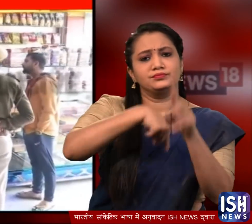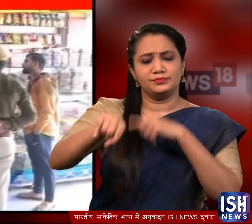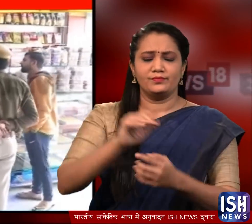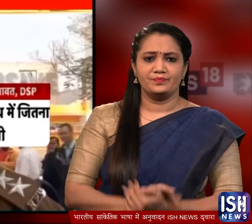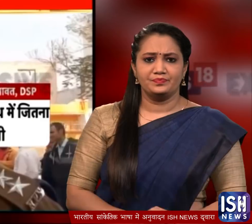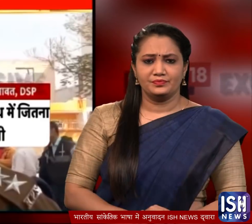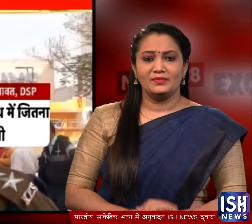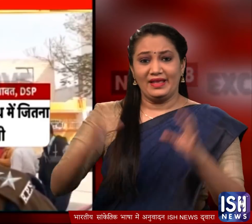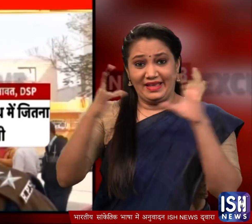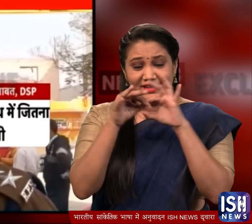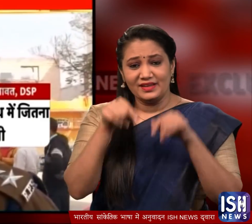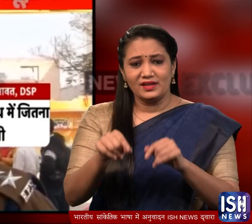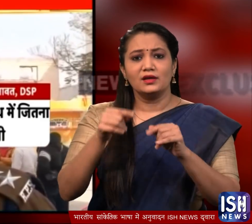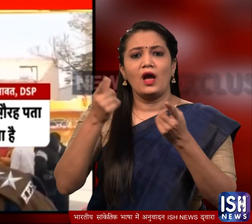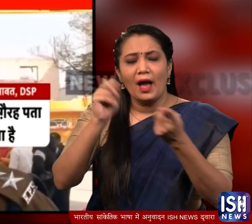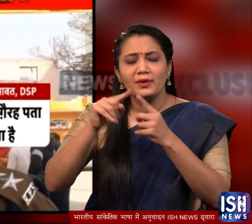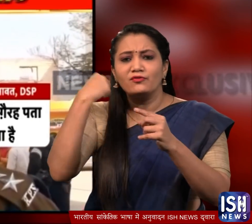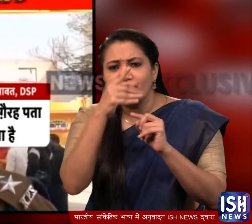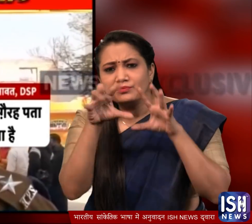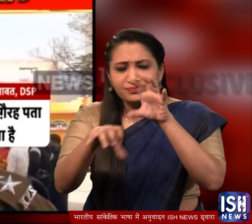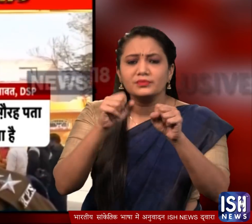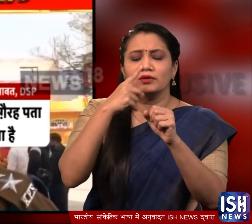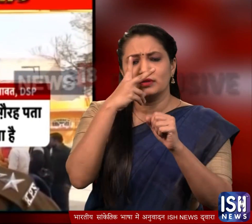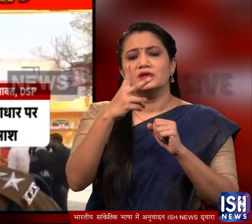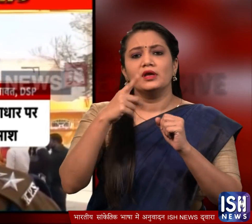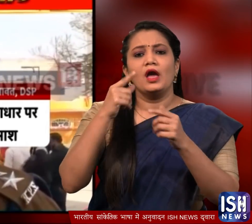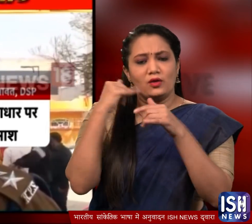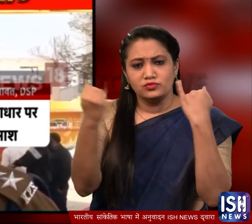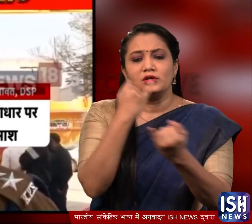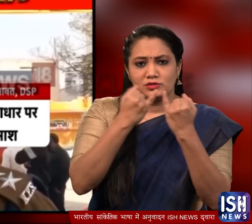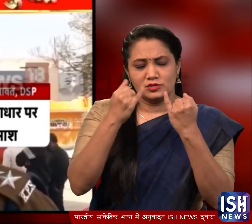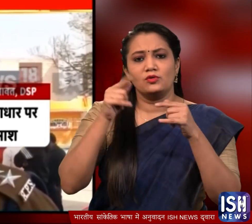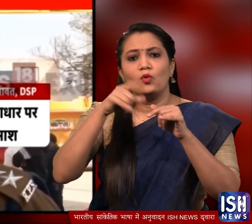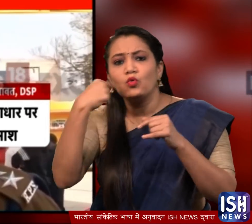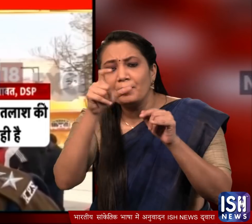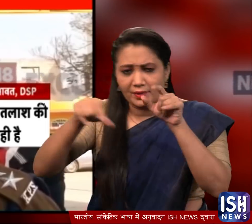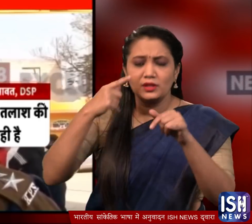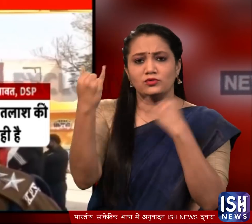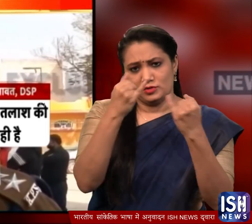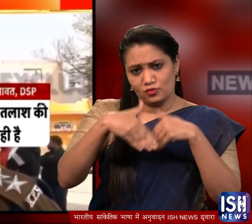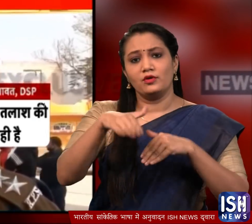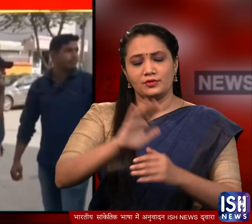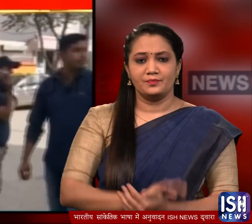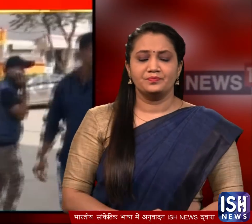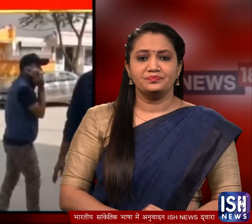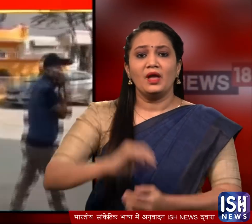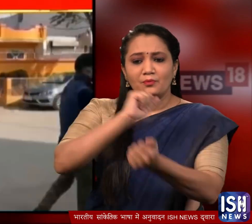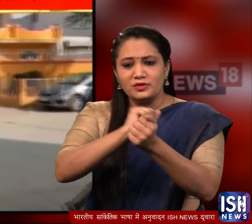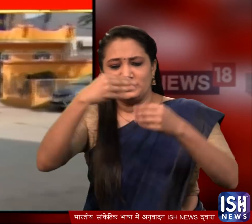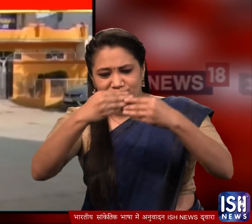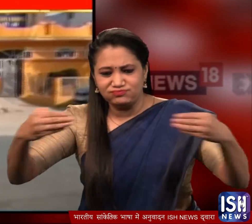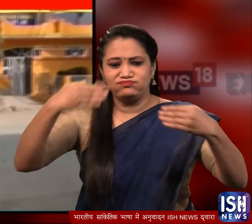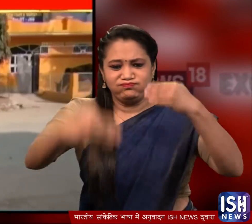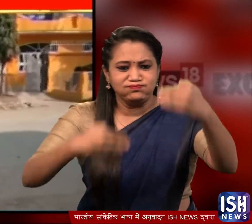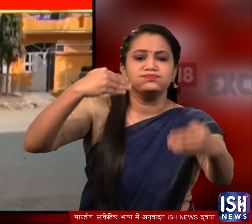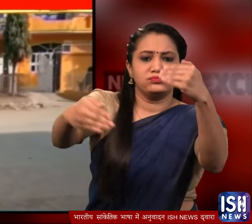की जांच की। इसके संबंध में जितना भी हुलिया वगैरह पता चला है, उसके आधार पे बदमाश युवकों की तलाश की जा रही है। पुलिस नाकाबंदी